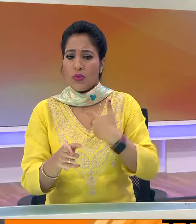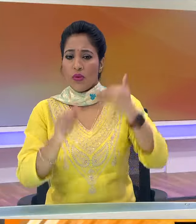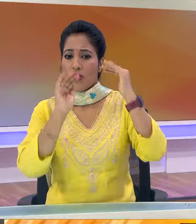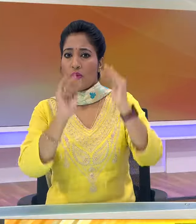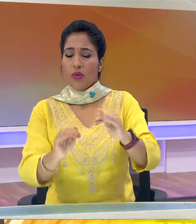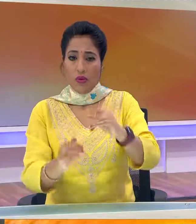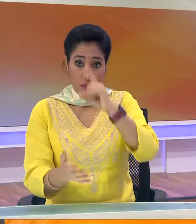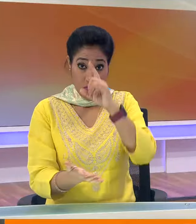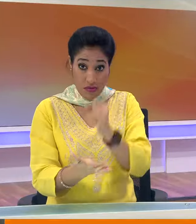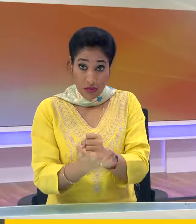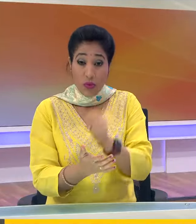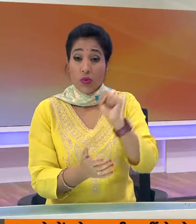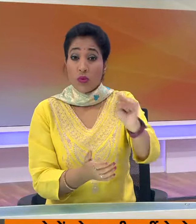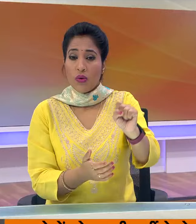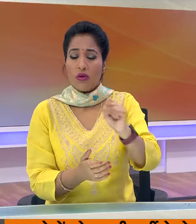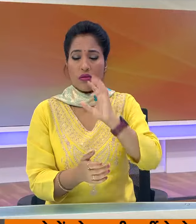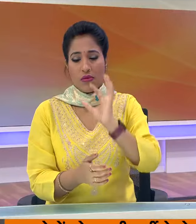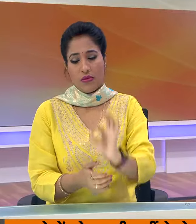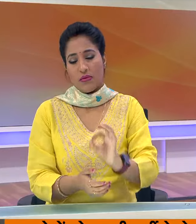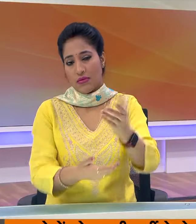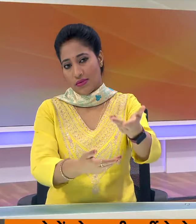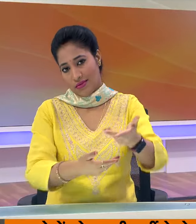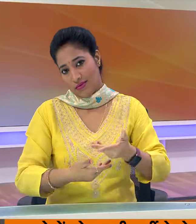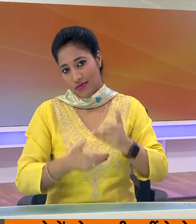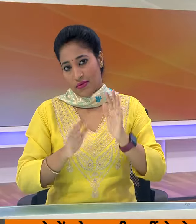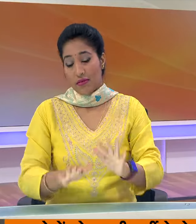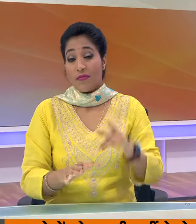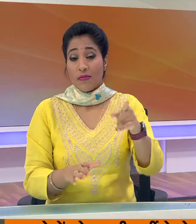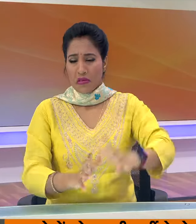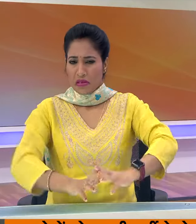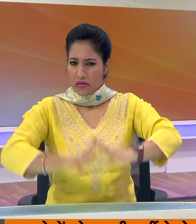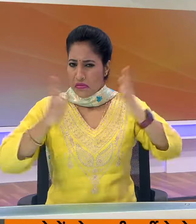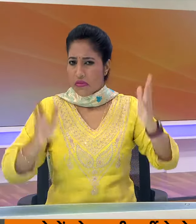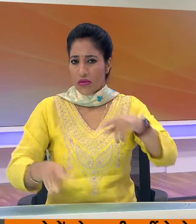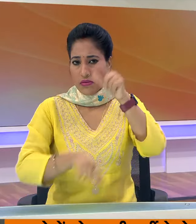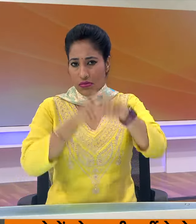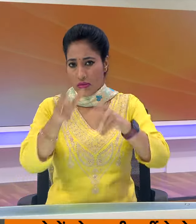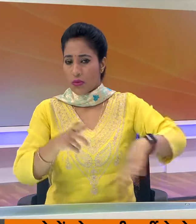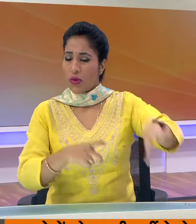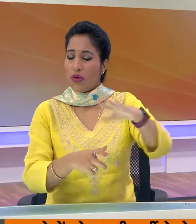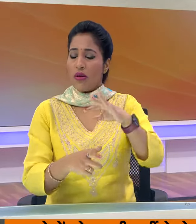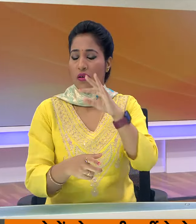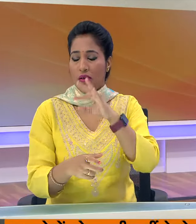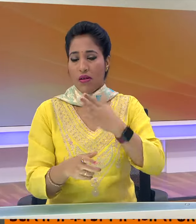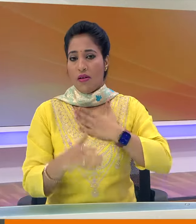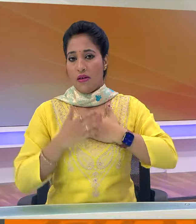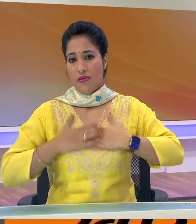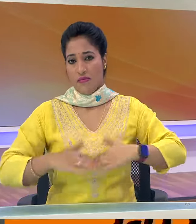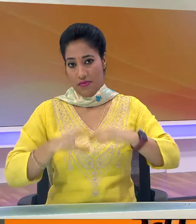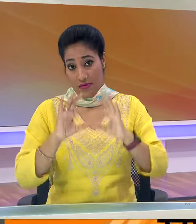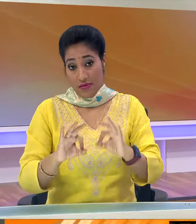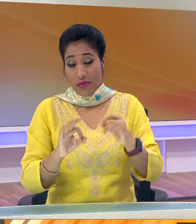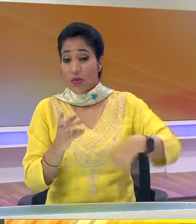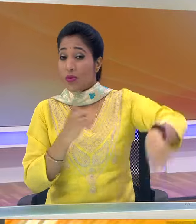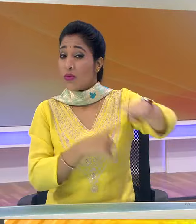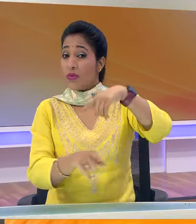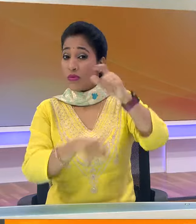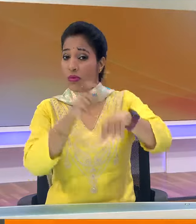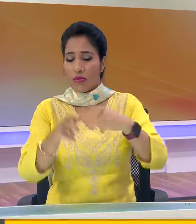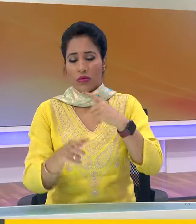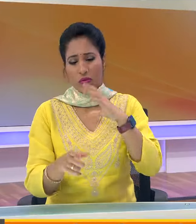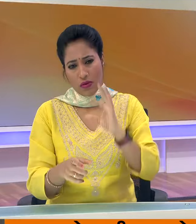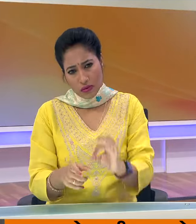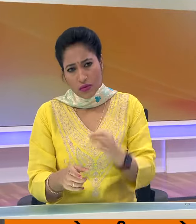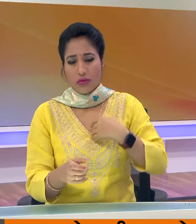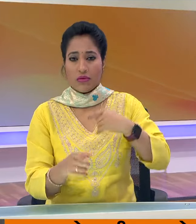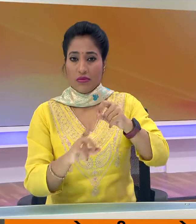फैसला यह निर्णय उनका स्वागत योग्य है और इससे बहुत सारे लोगों का कल्याण हो जाएगा, जिसके लिए हम तहे दिल से